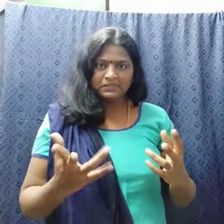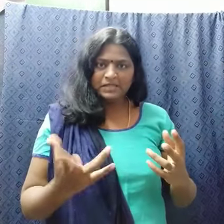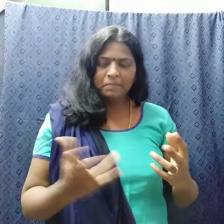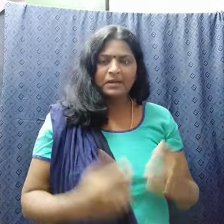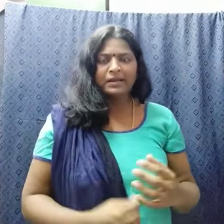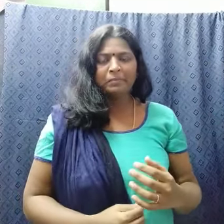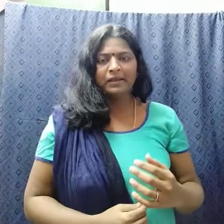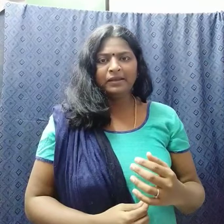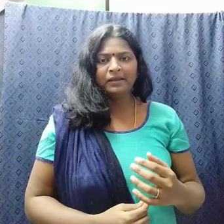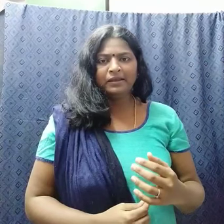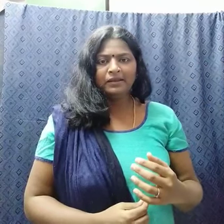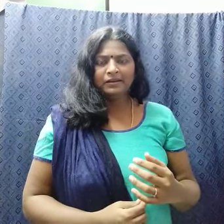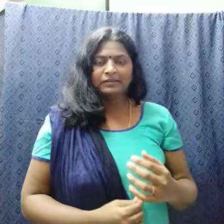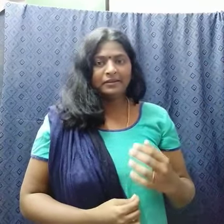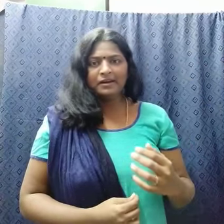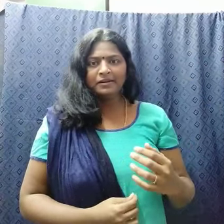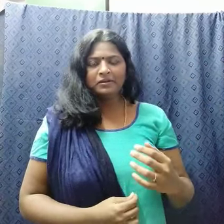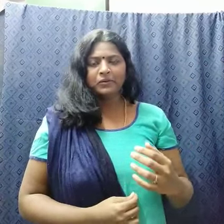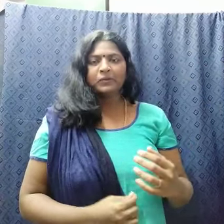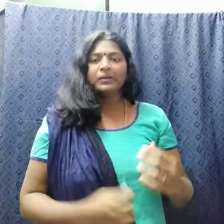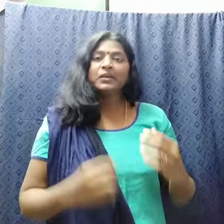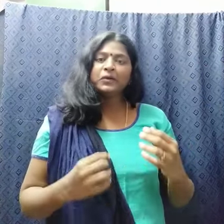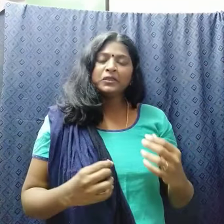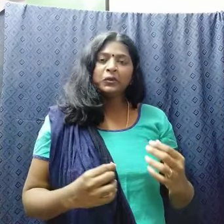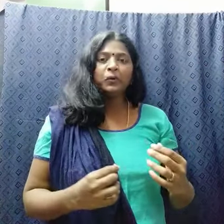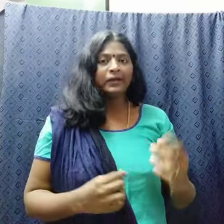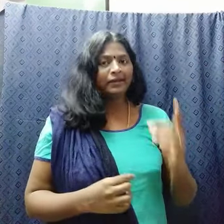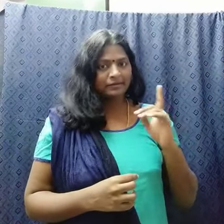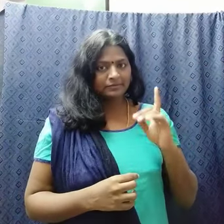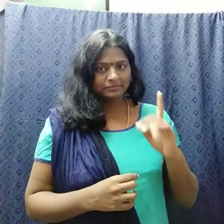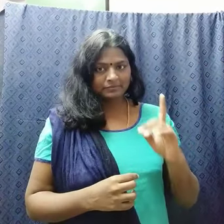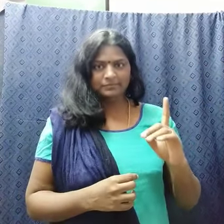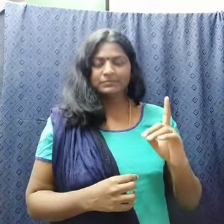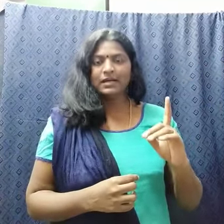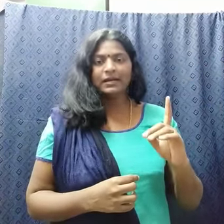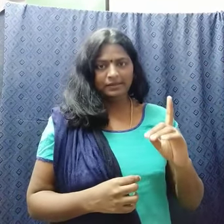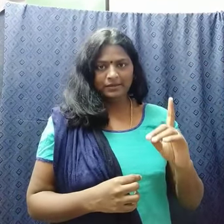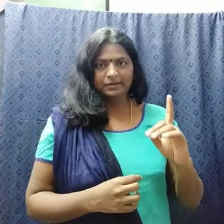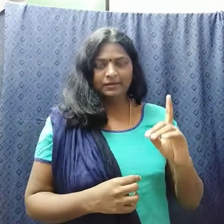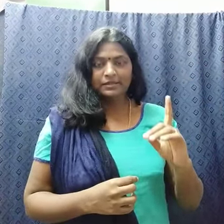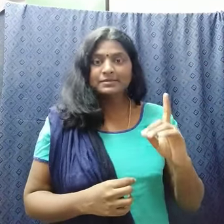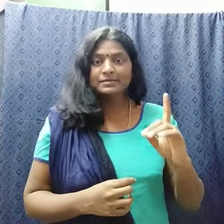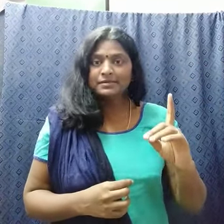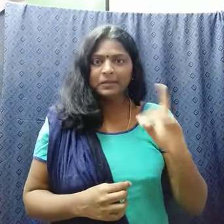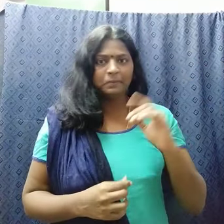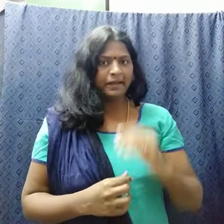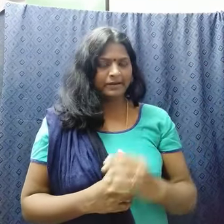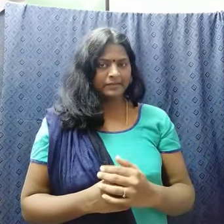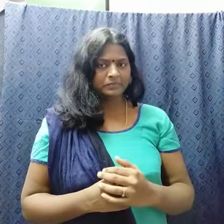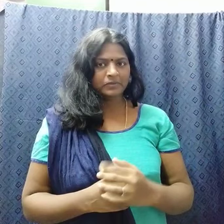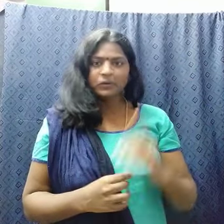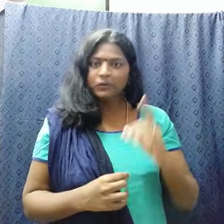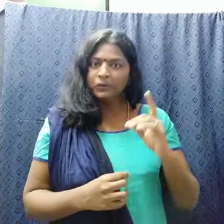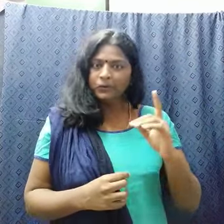சாப்பாடு இல்லாம திண்டாடிட்டு இருக்கோம். என்னுடைய தோழி தனி, எ சிங்கிள் பேரண்ட், ஒரு குழந்தை.